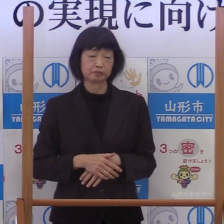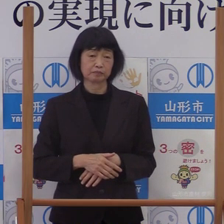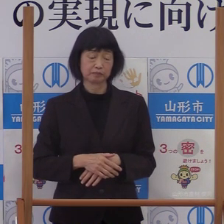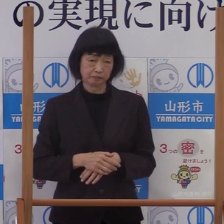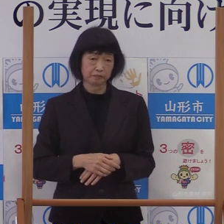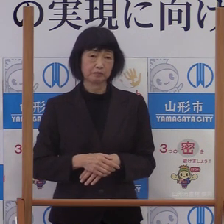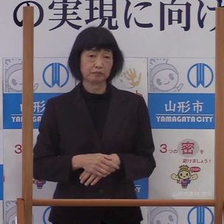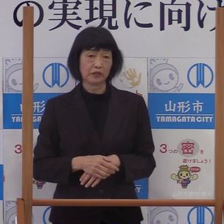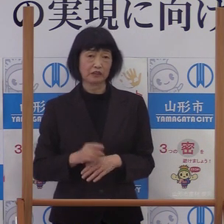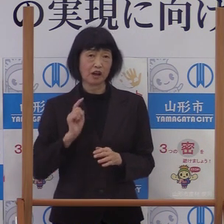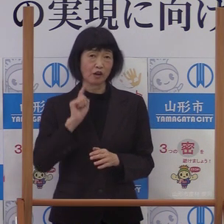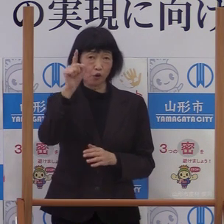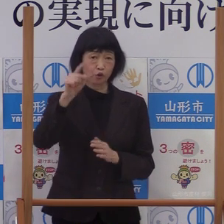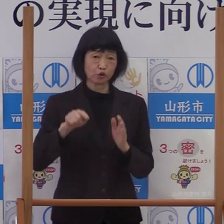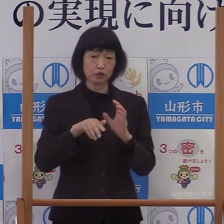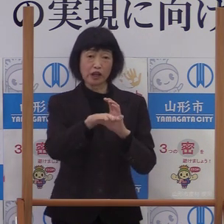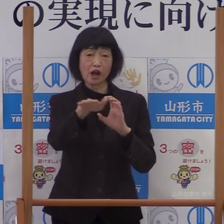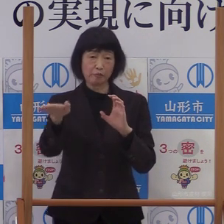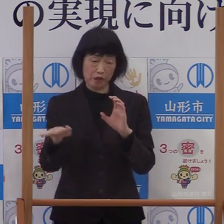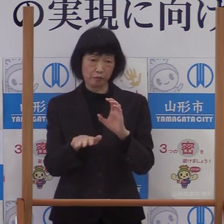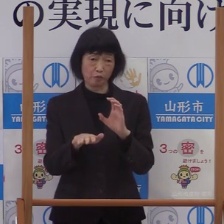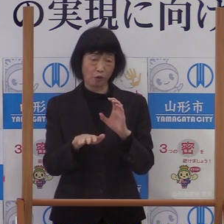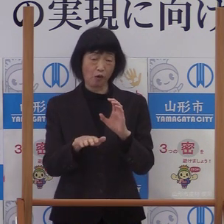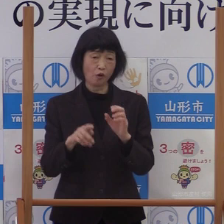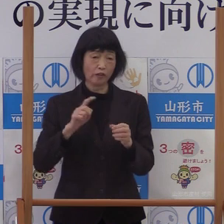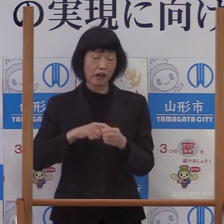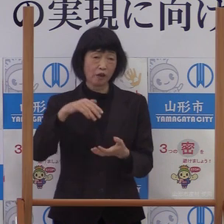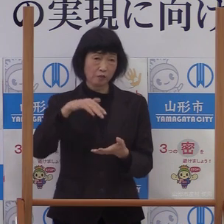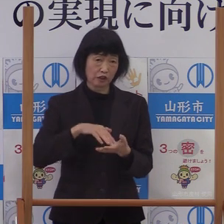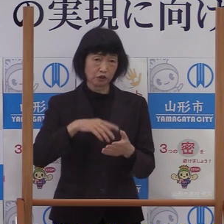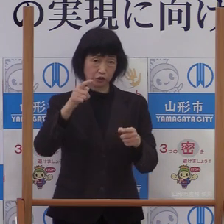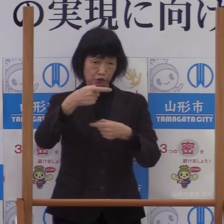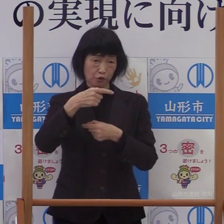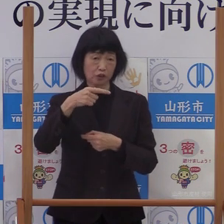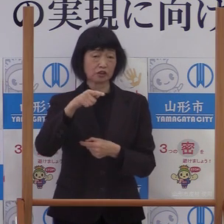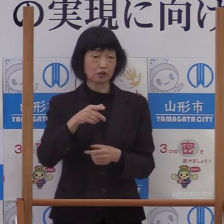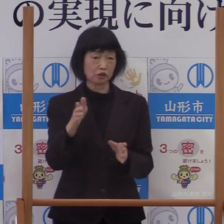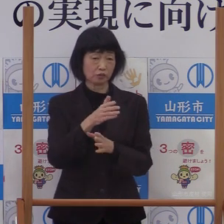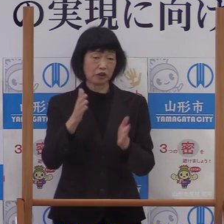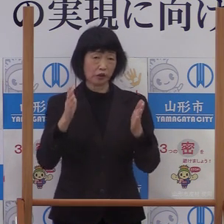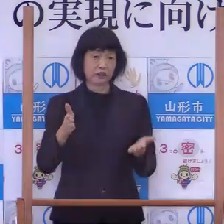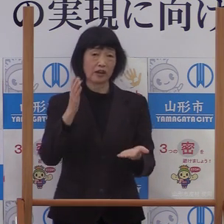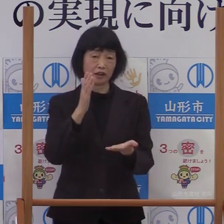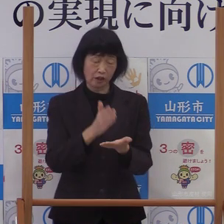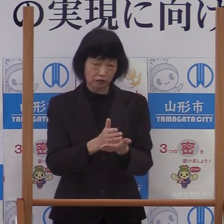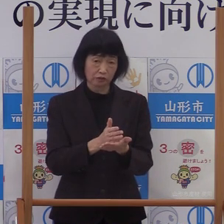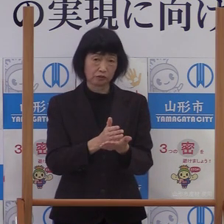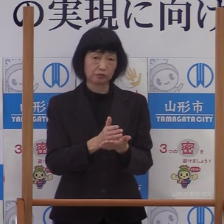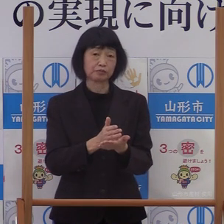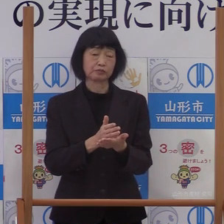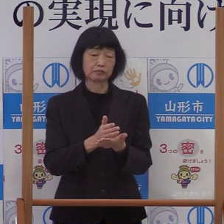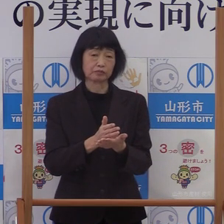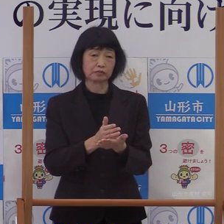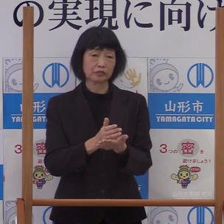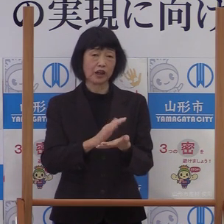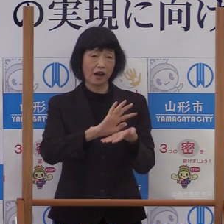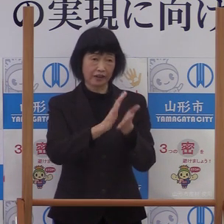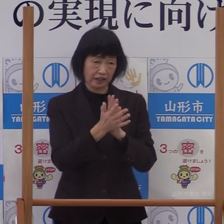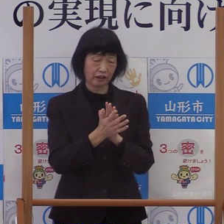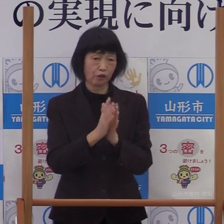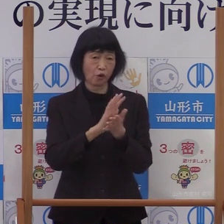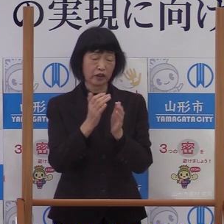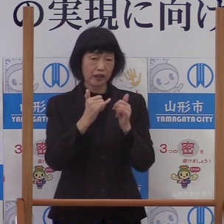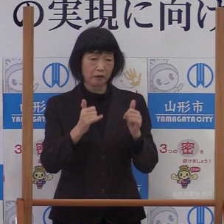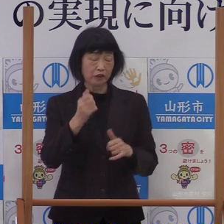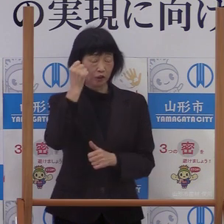ャンペーンにつきましても、年末年始等の一時停止や利用自粛が要請され、県の県民